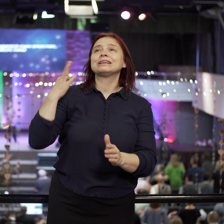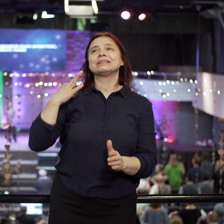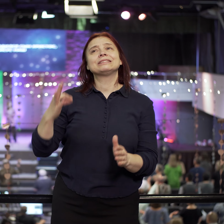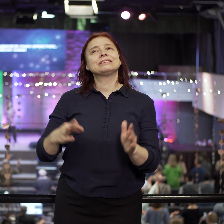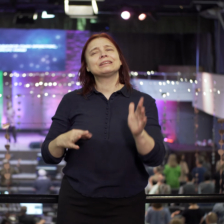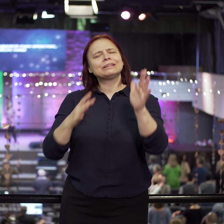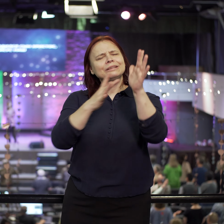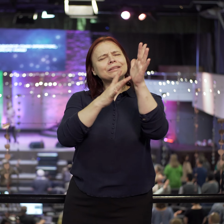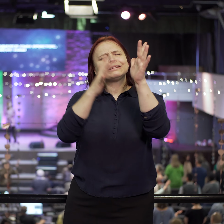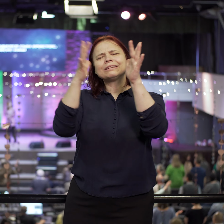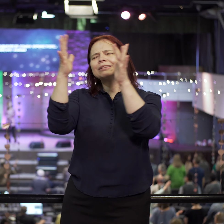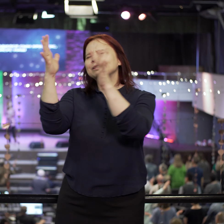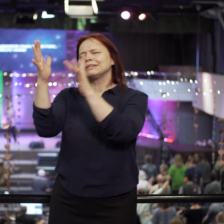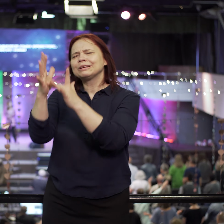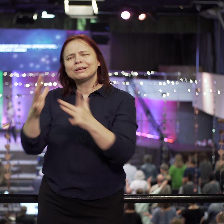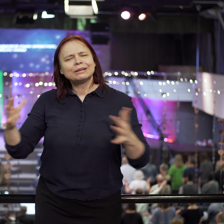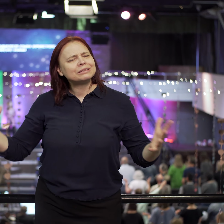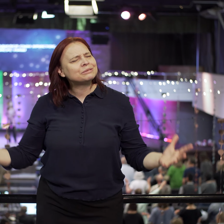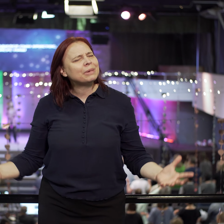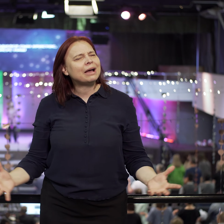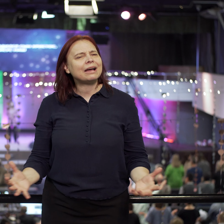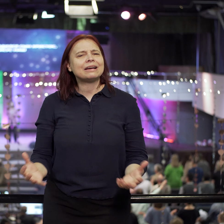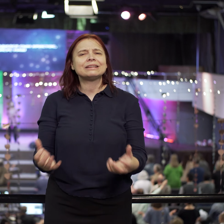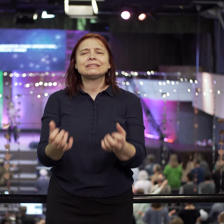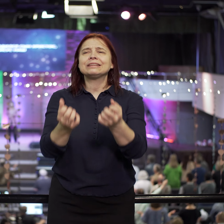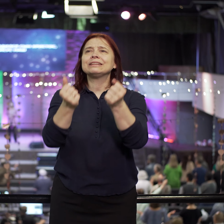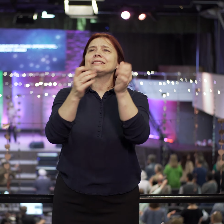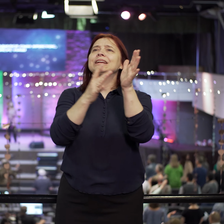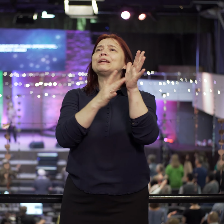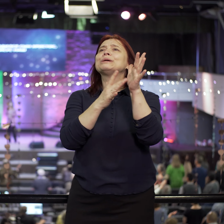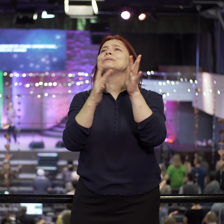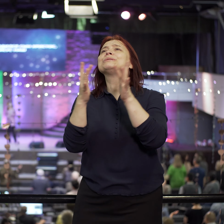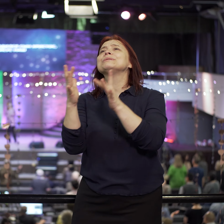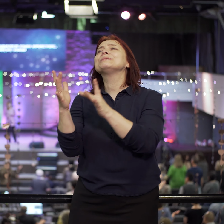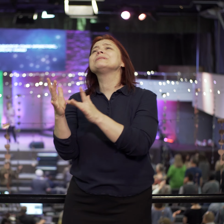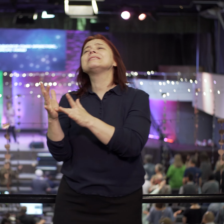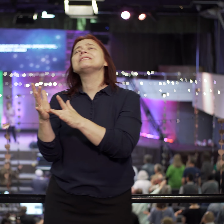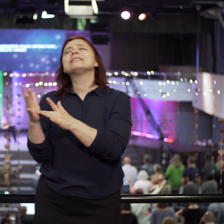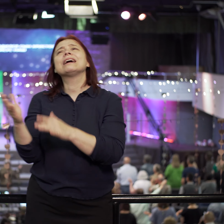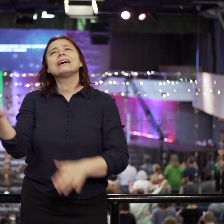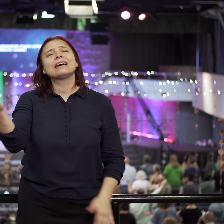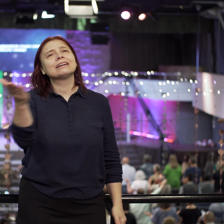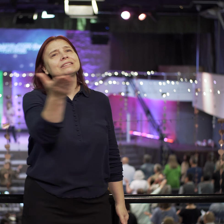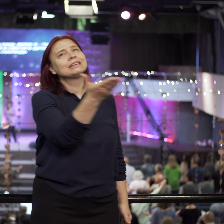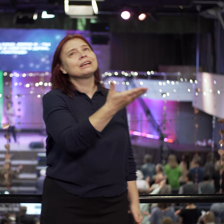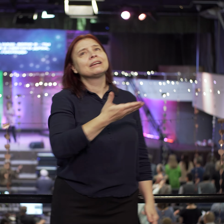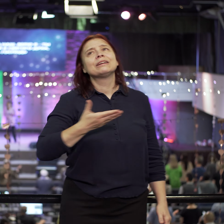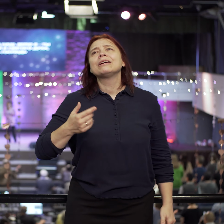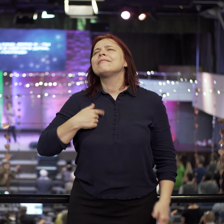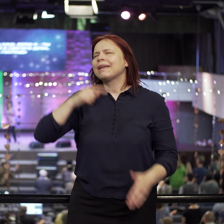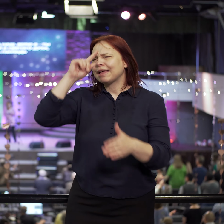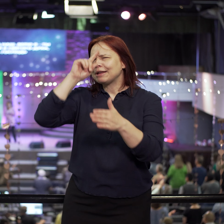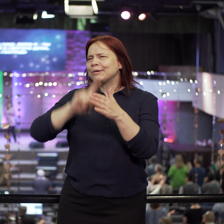Христос, Спаситель Иисус наш. Верю я,